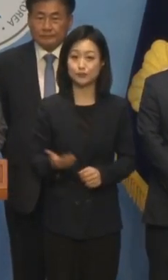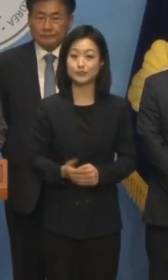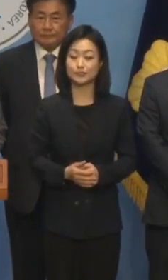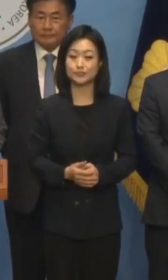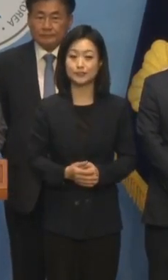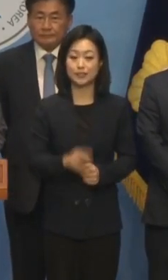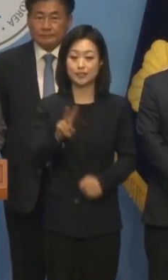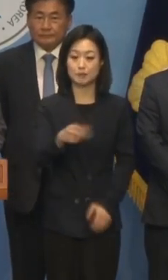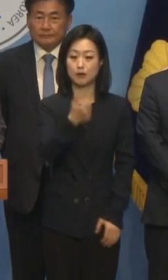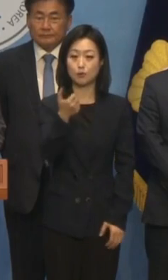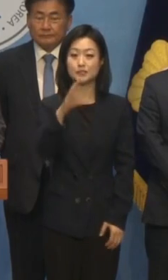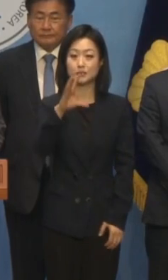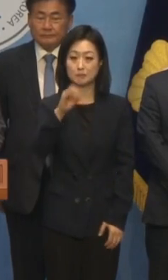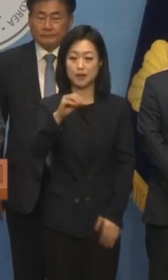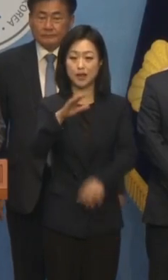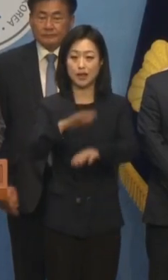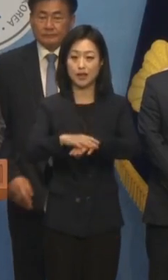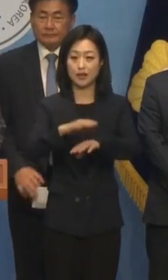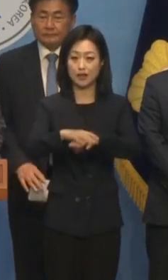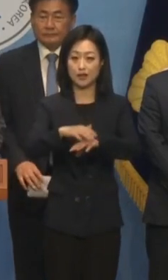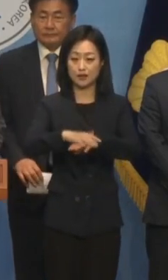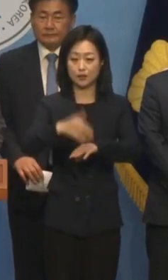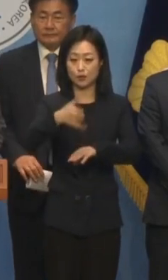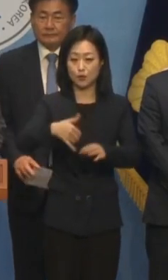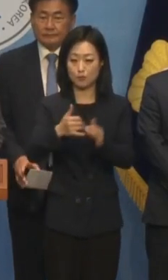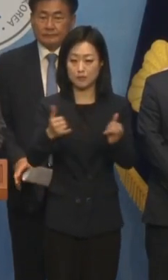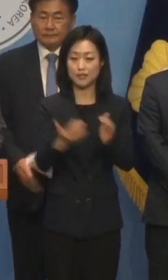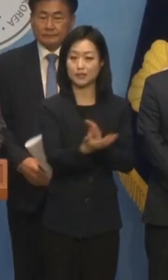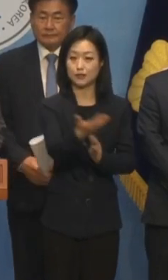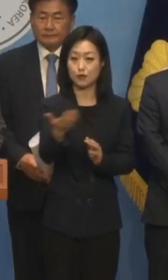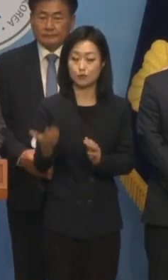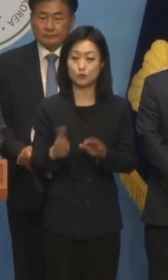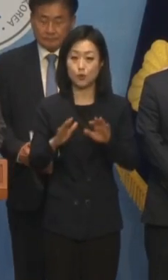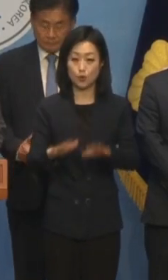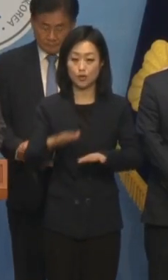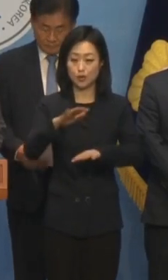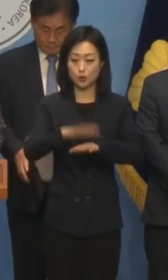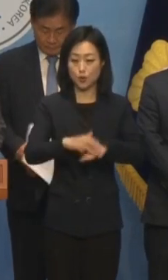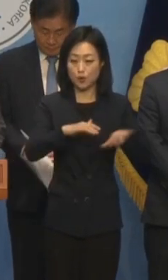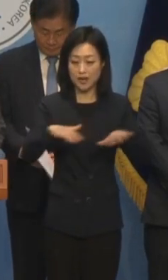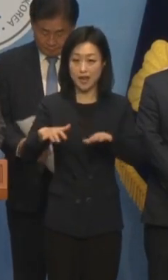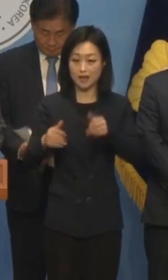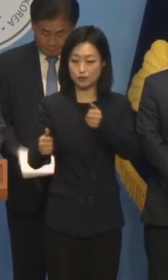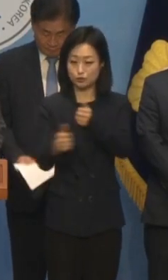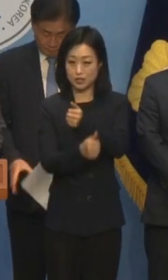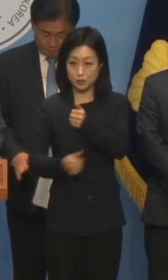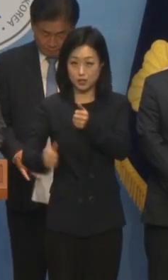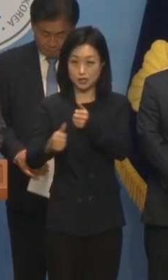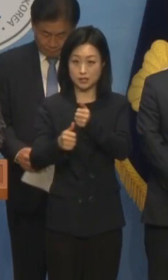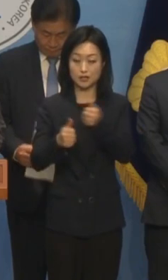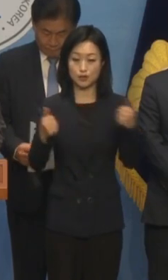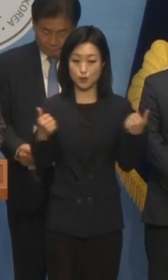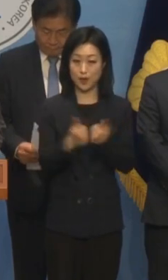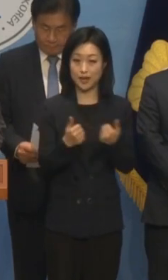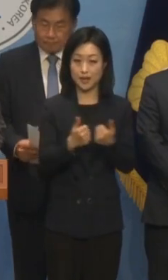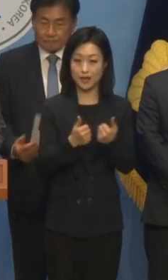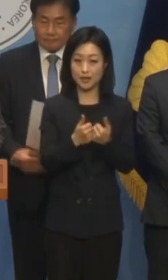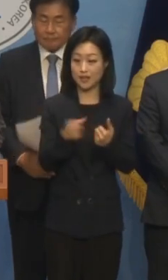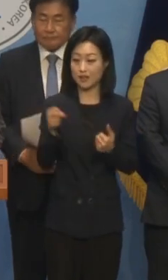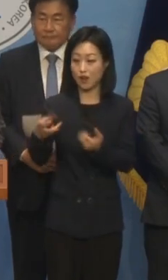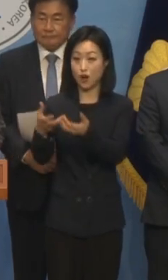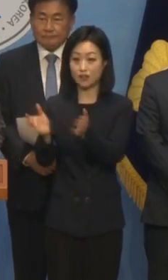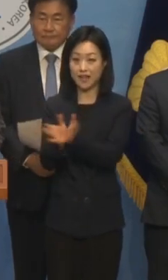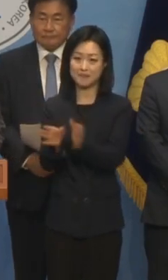그리고 250만 농민 여러분, 오늘 국회 농해수위 전체위에서 여당인 국민의힘